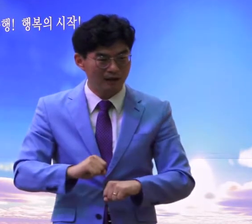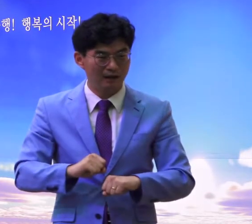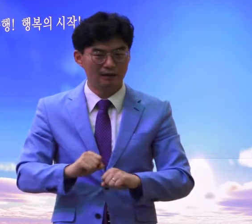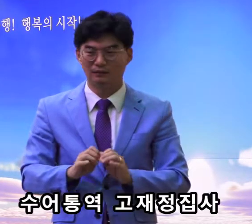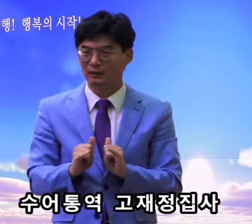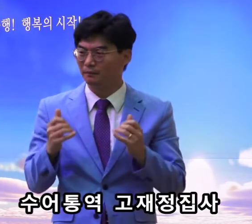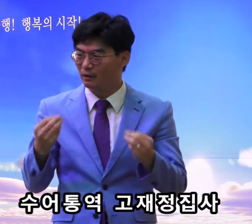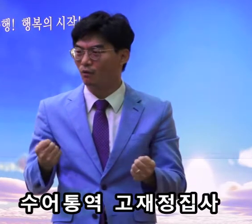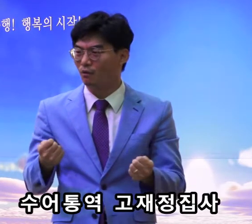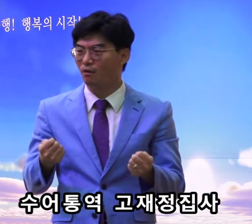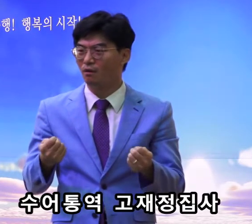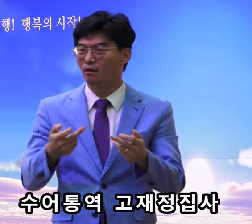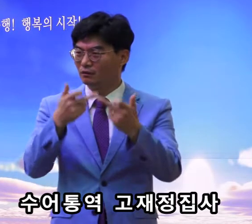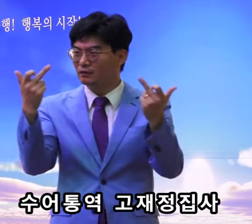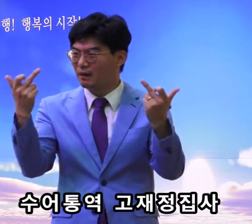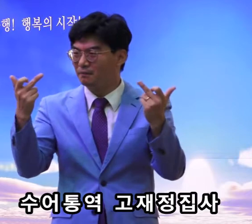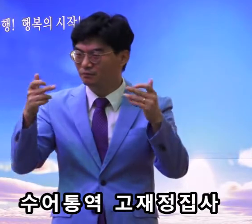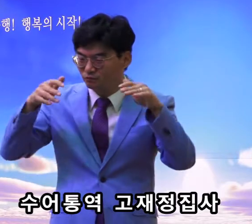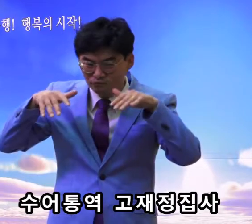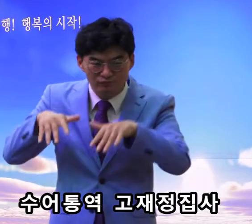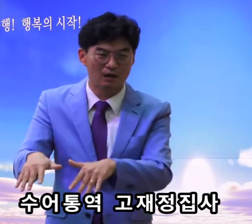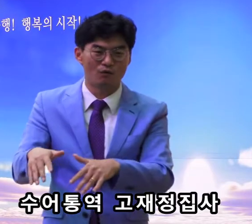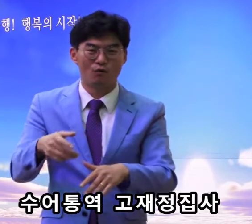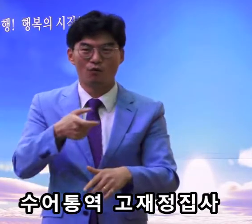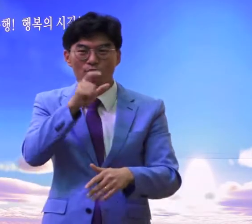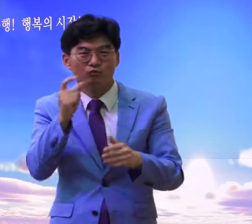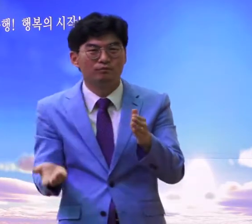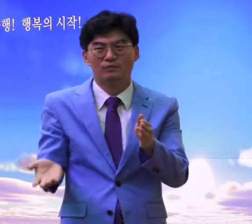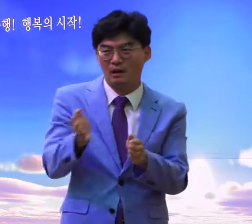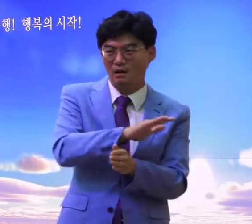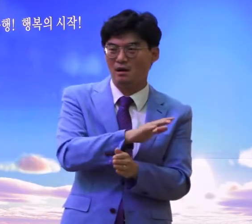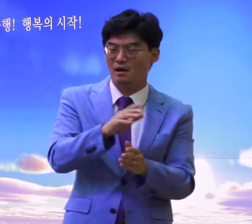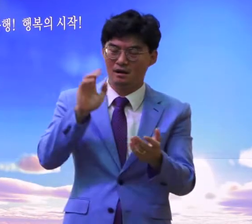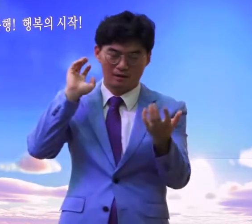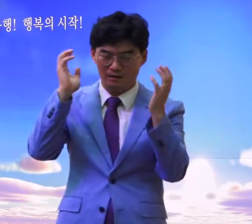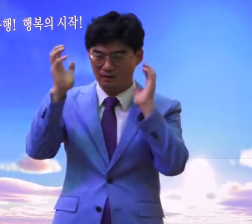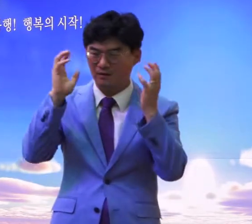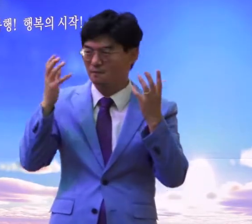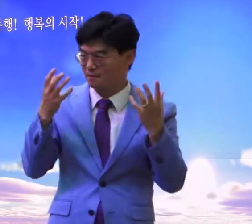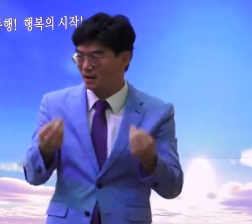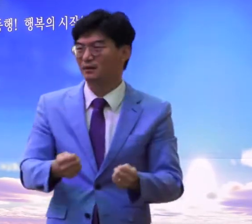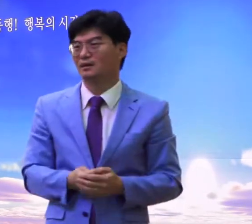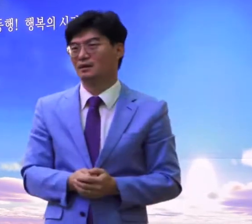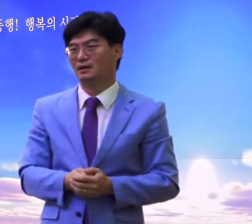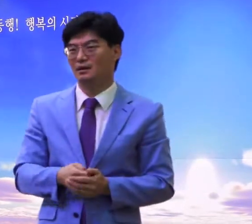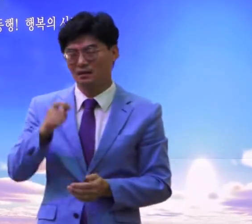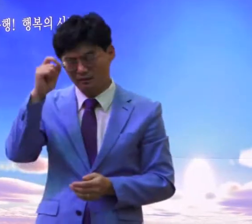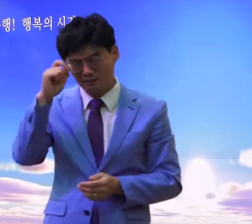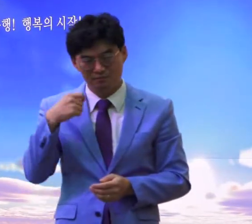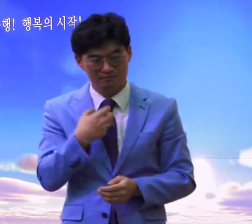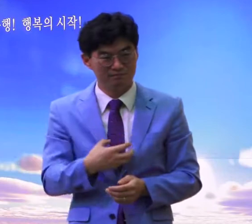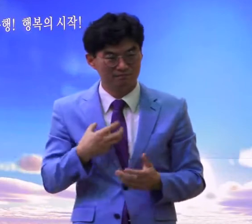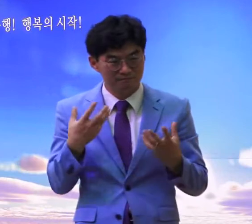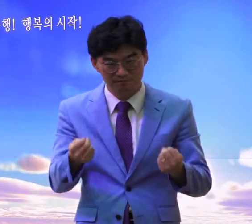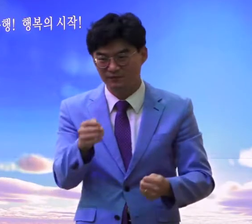나고 산사태가 나고 굉장히 어려운 가운데 있는데 우리 슬픔 당한 이재민들을